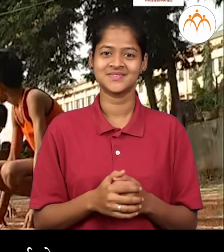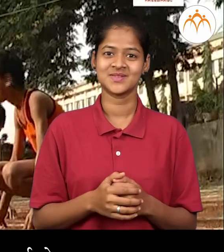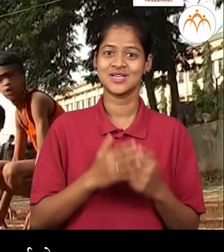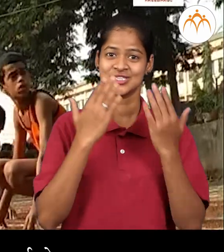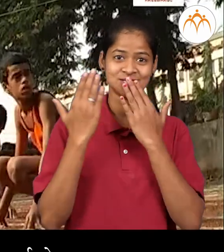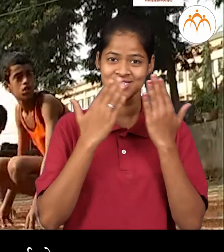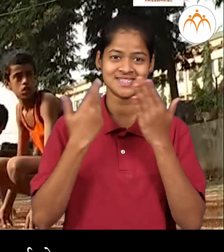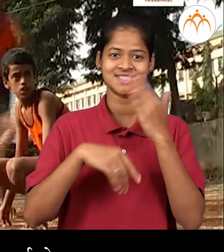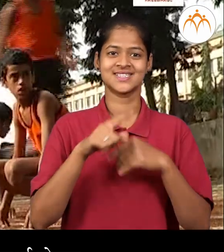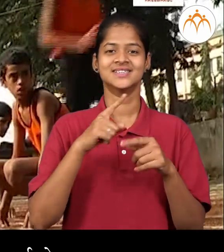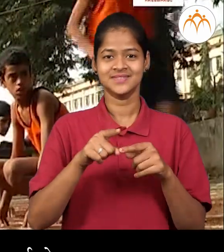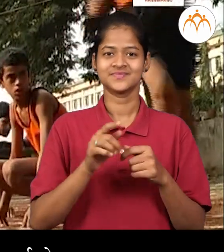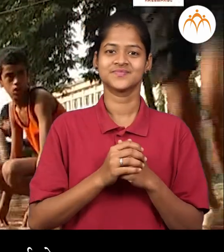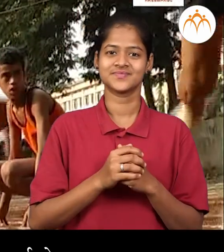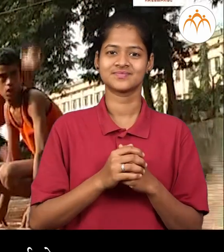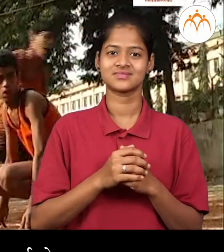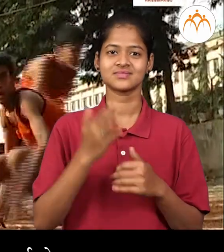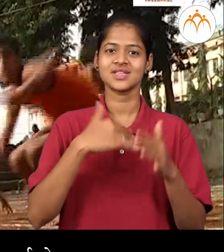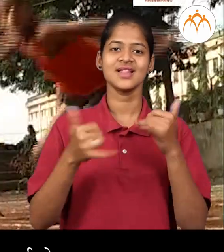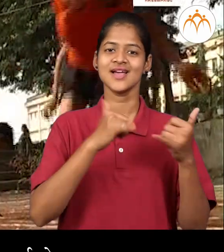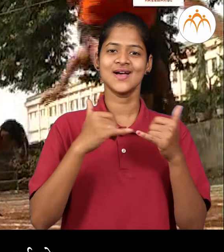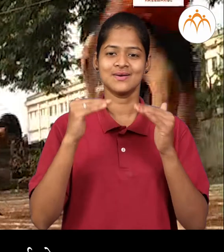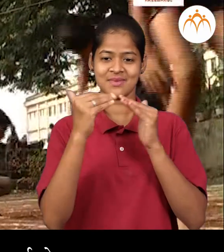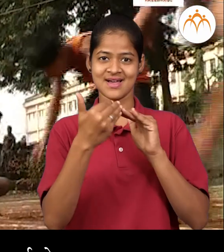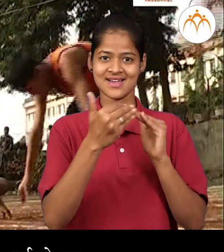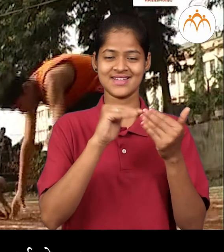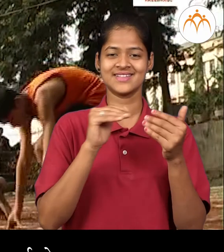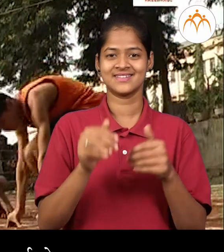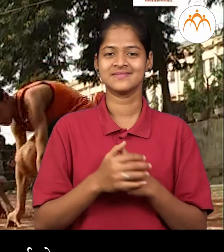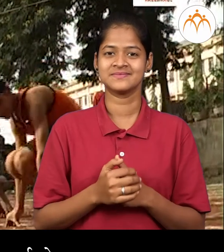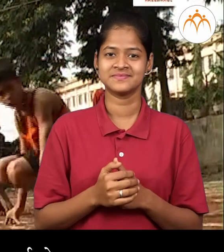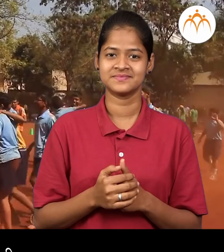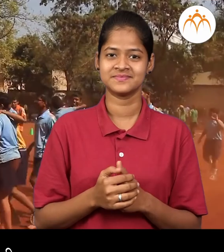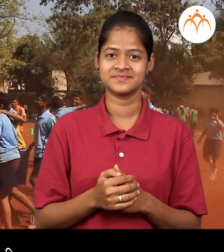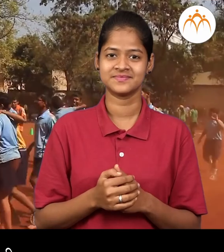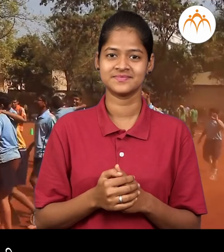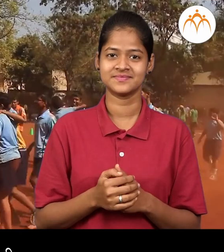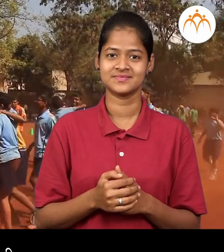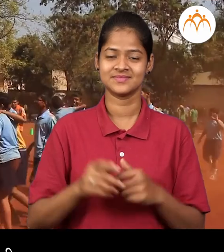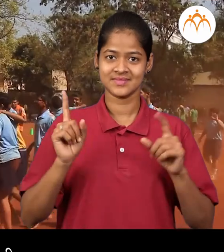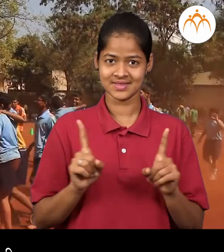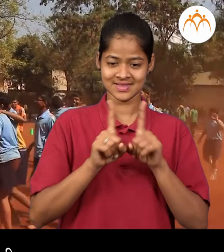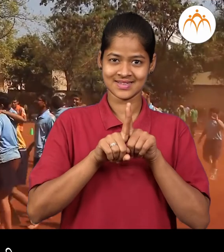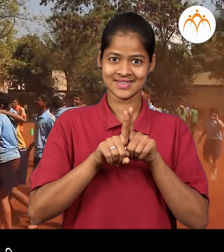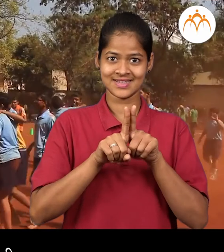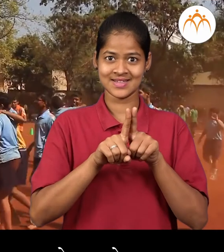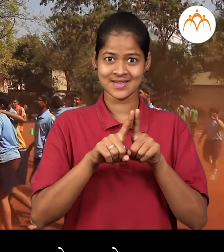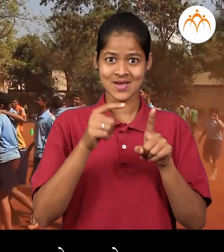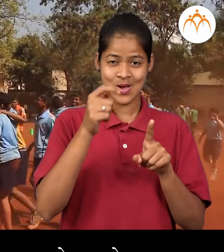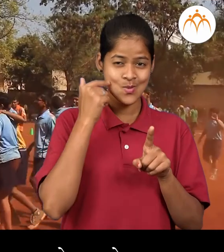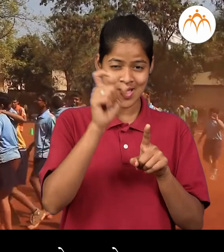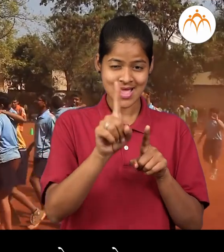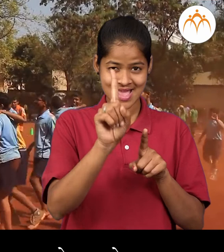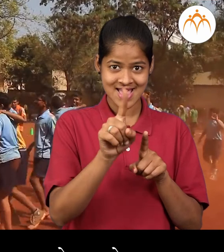साढ़े खींचा स्पर्धा युक्त जोड़ साखरी को